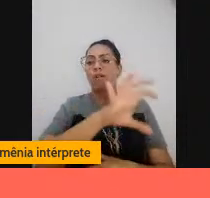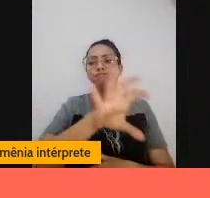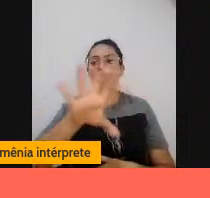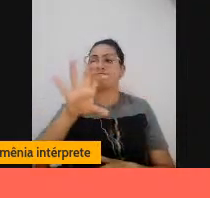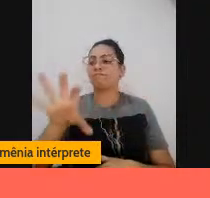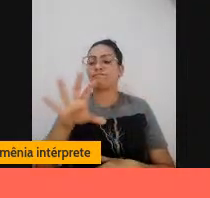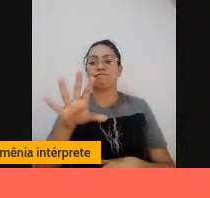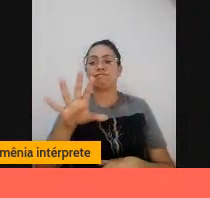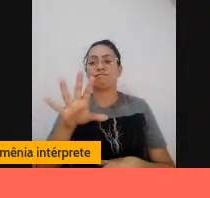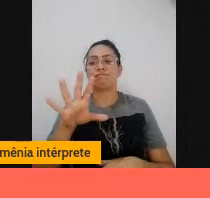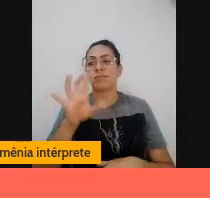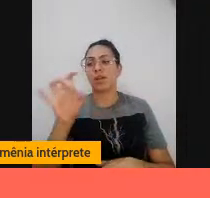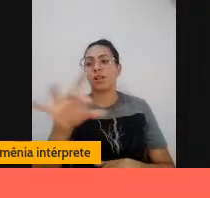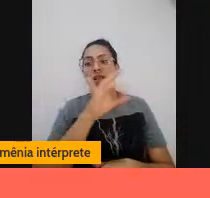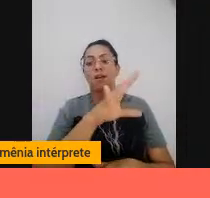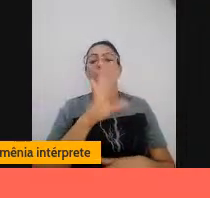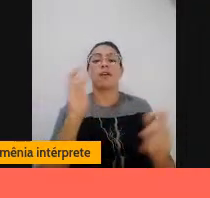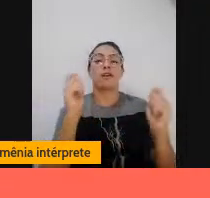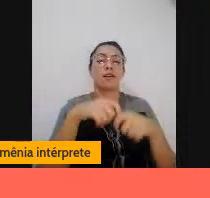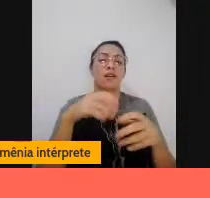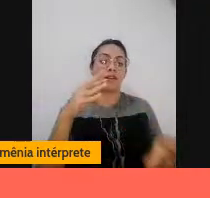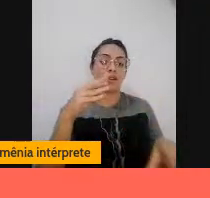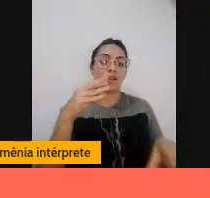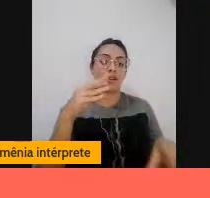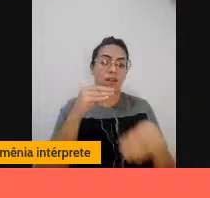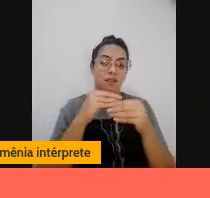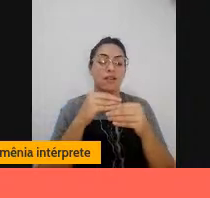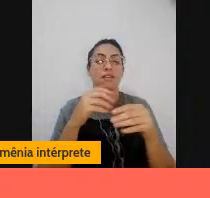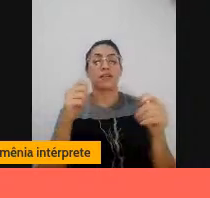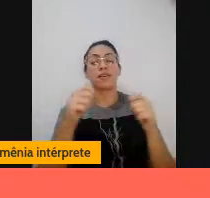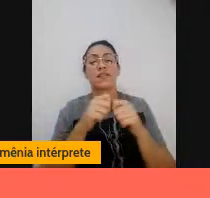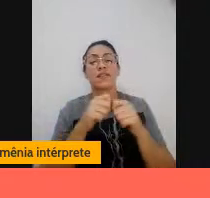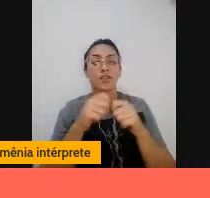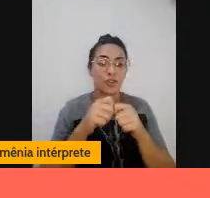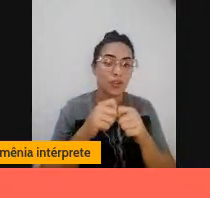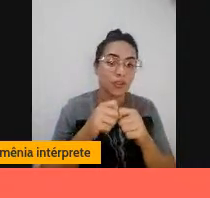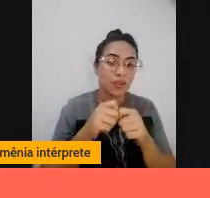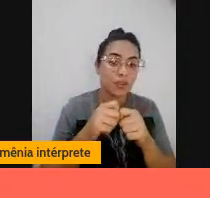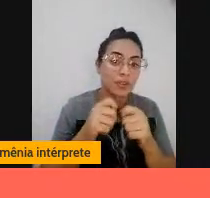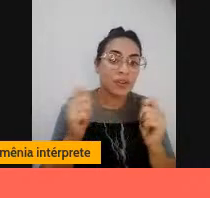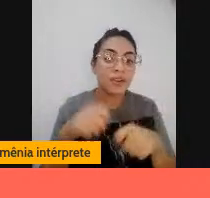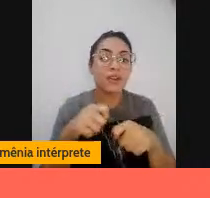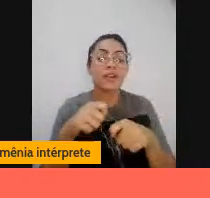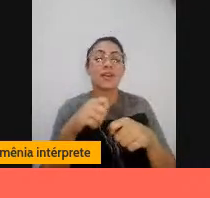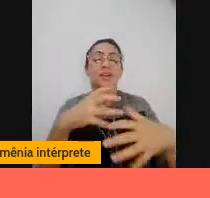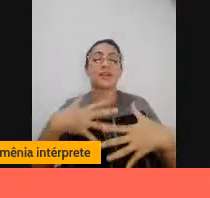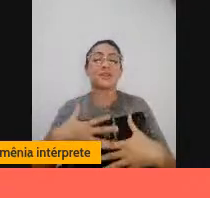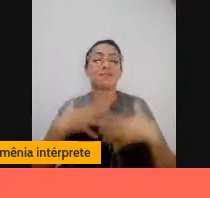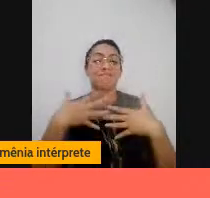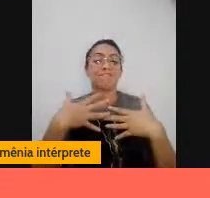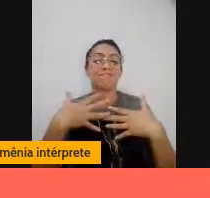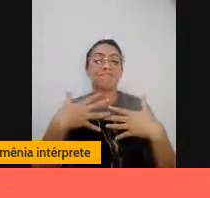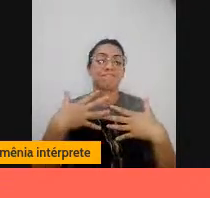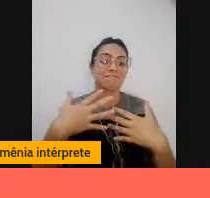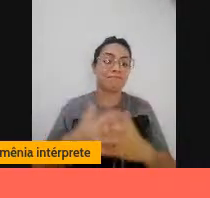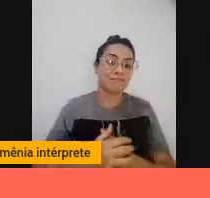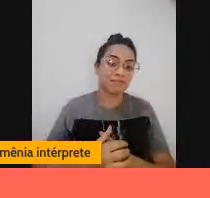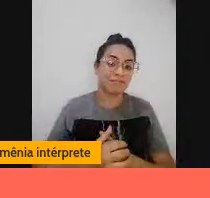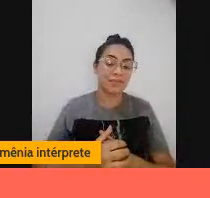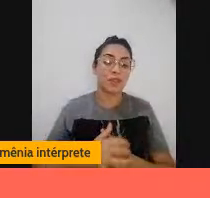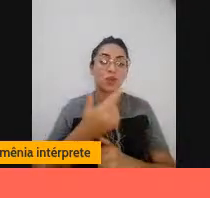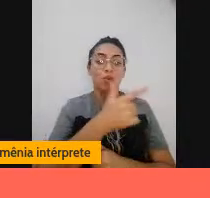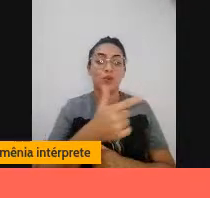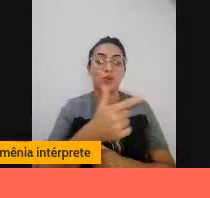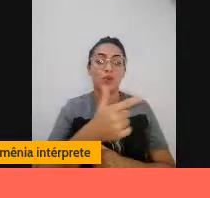seu, naquilo que pôde contribuir, fez com que nós tivéssemos esse resultado exitoso. E outros